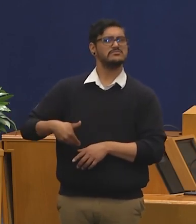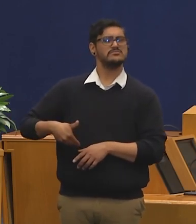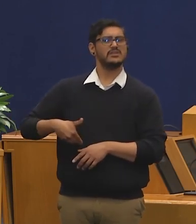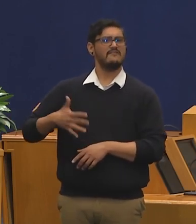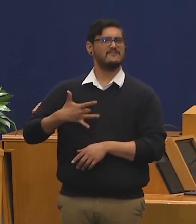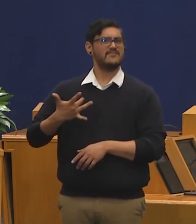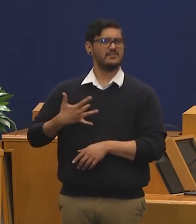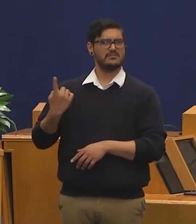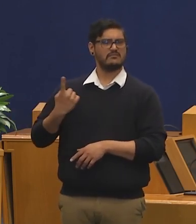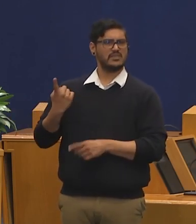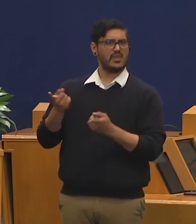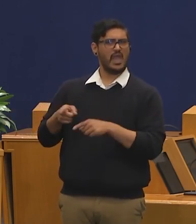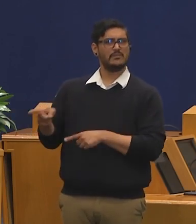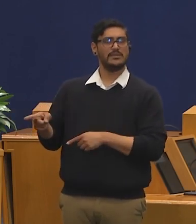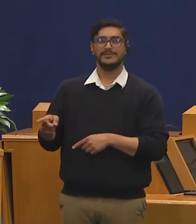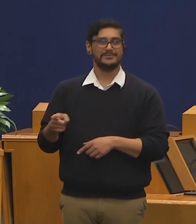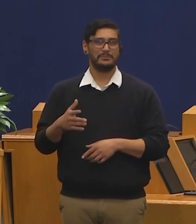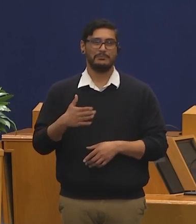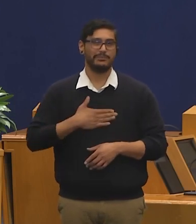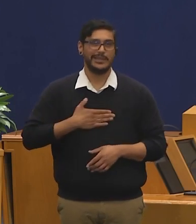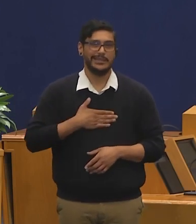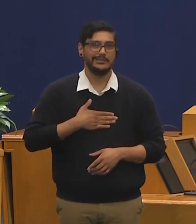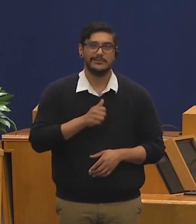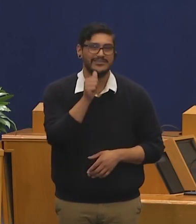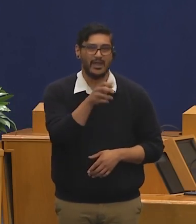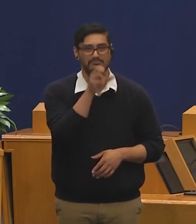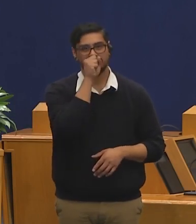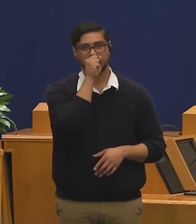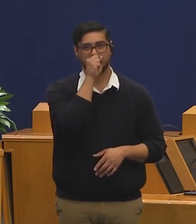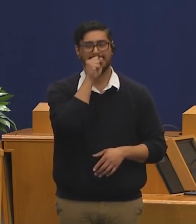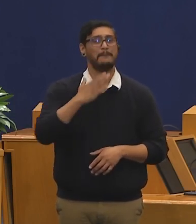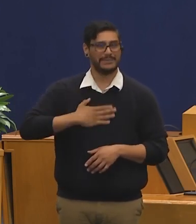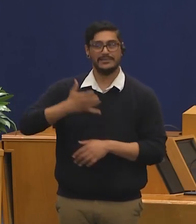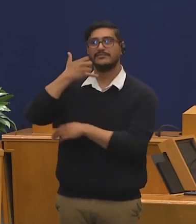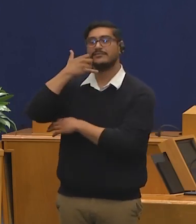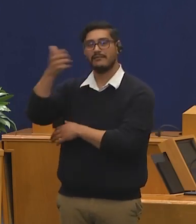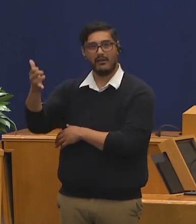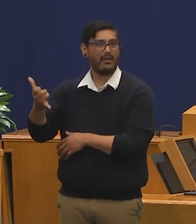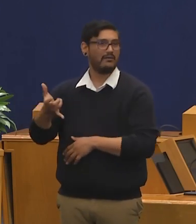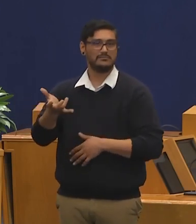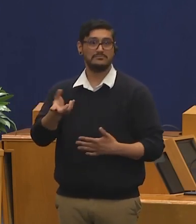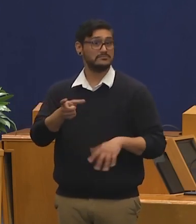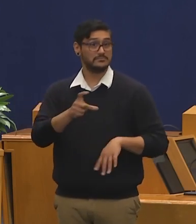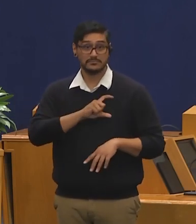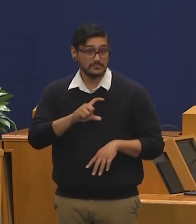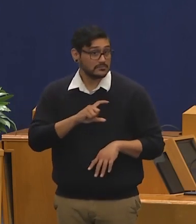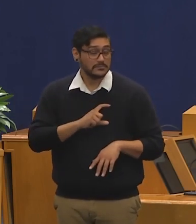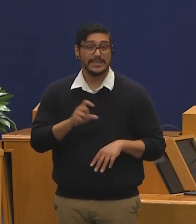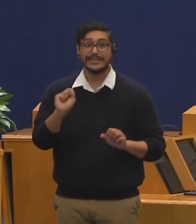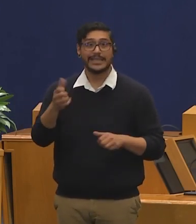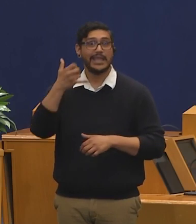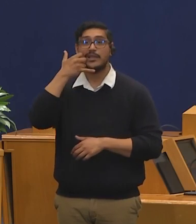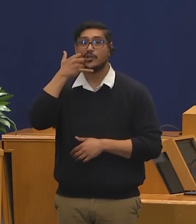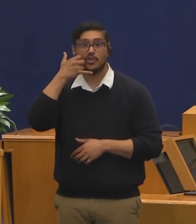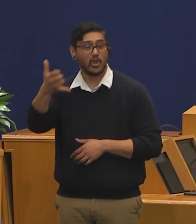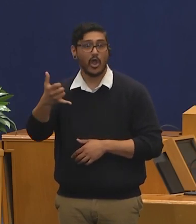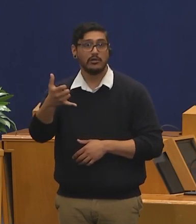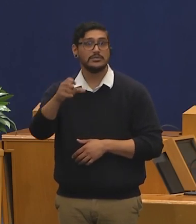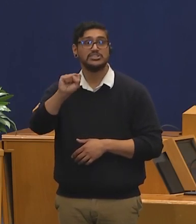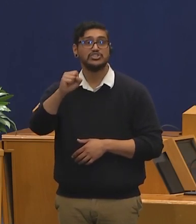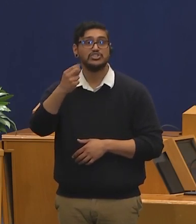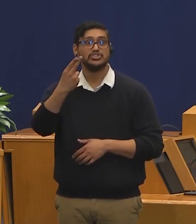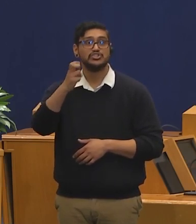no mantenga esa preocupación por dentro, sino llame a los oficiales, ya sea el departamento de policía, departamento de alguacil, y